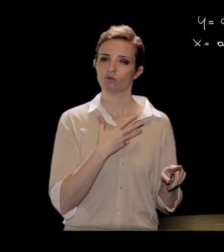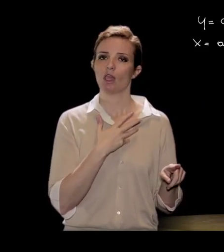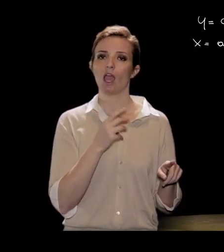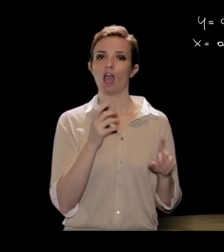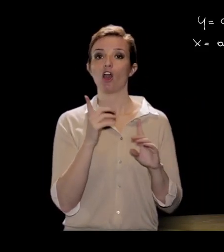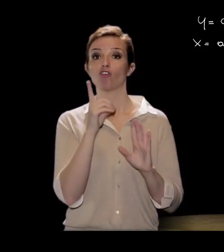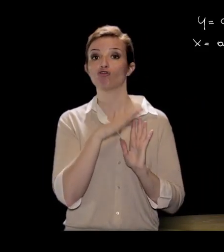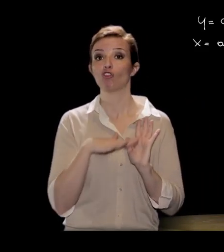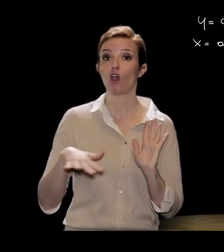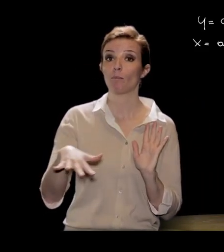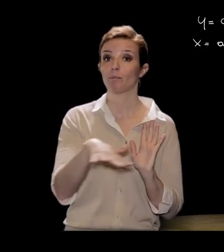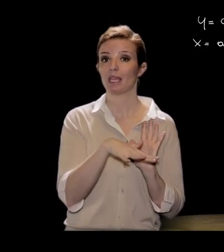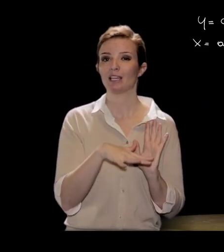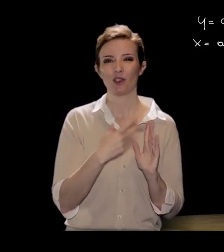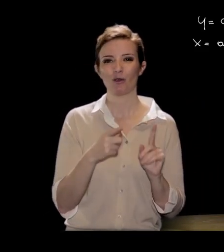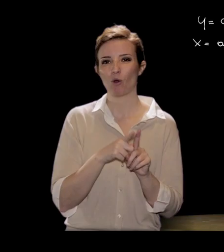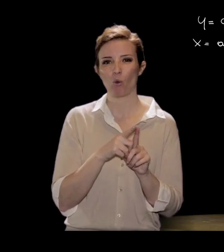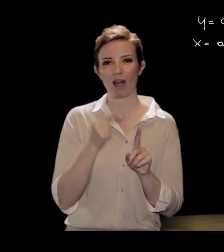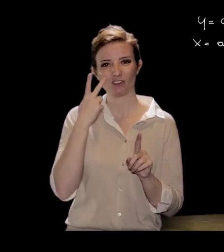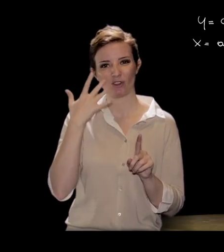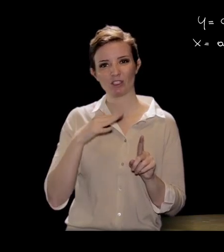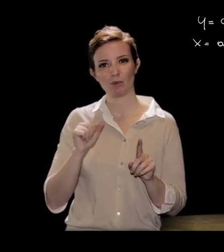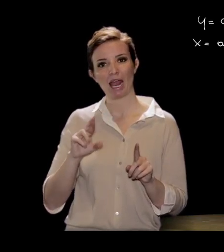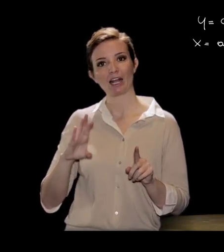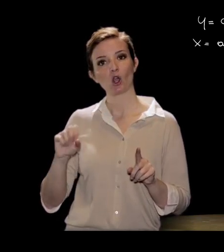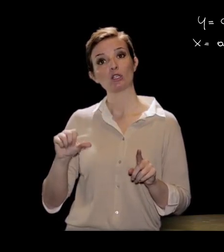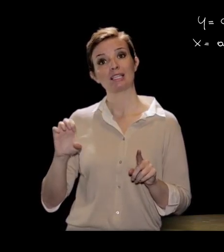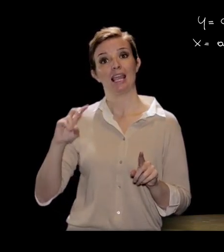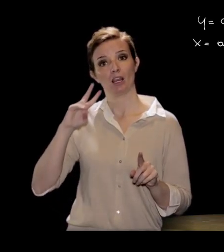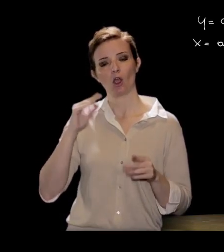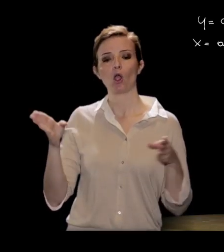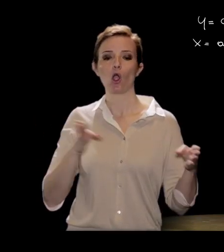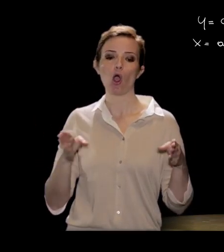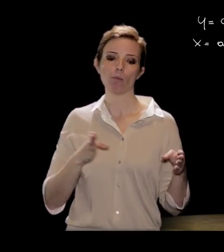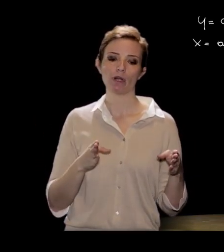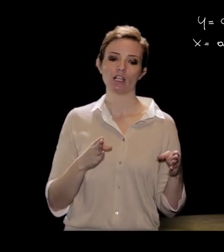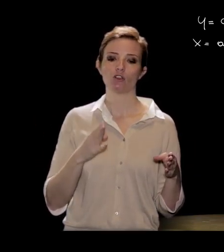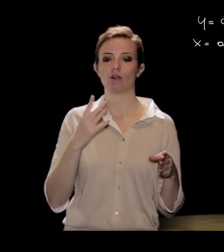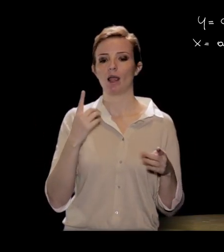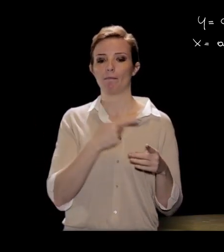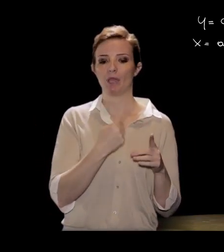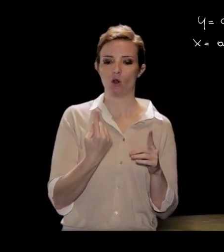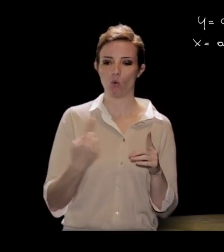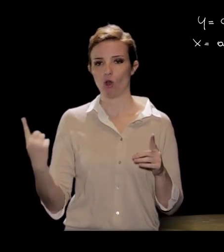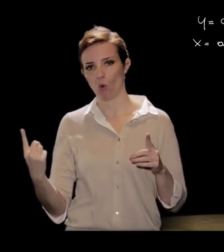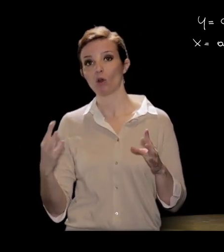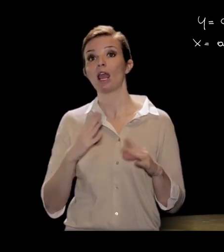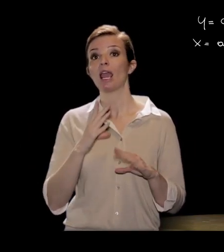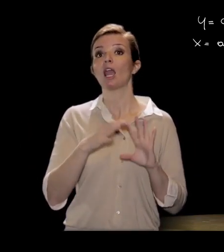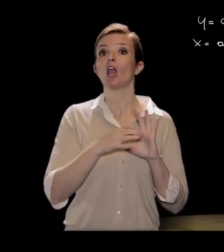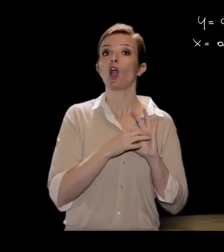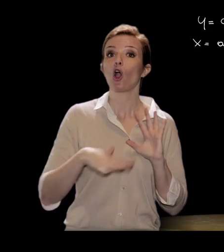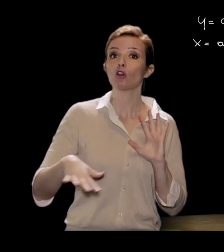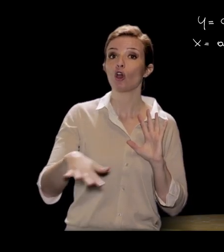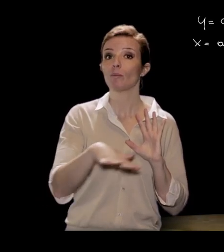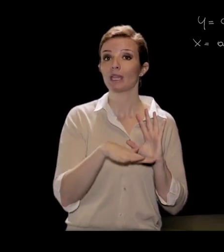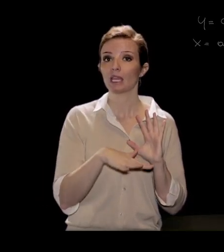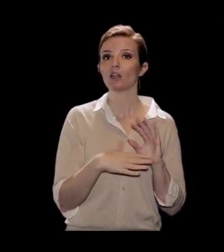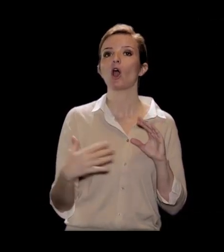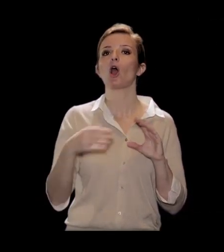dominio, come abbiamo già visto per l'arco coseno, compreso fra meno 1 e 1 e un codominio compreso, questa volta, tra 0